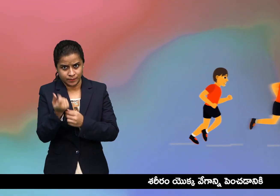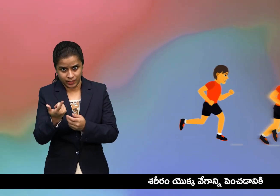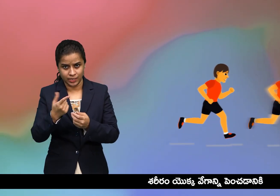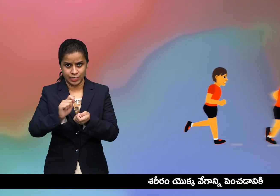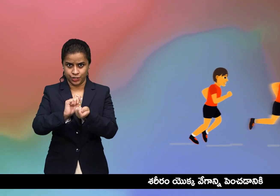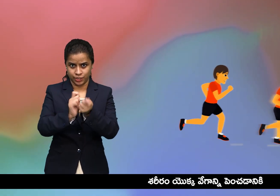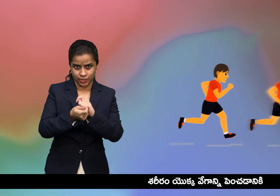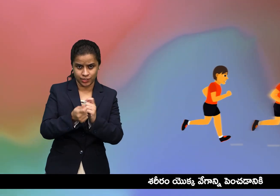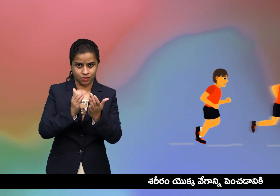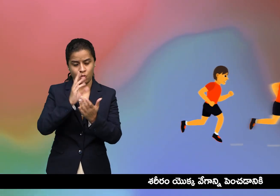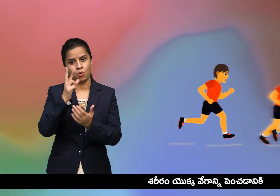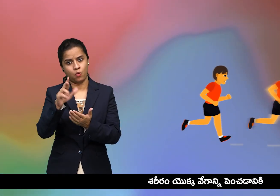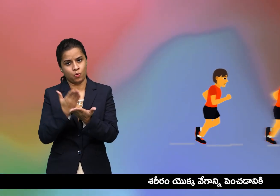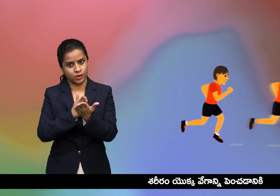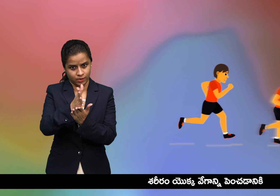పెంచడానికి